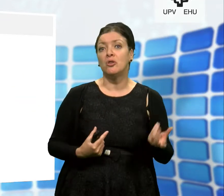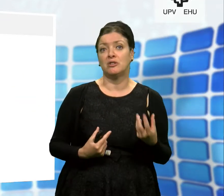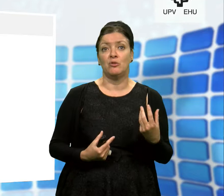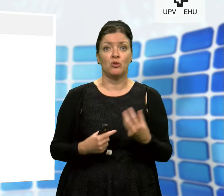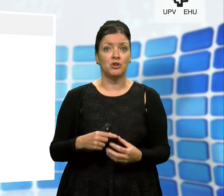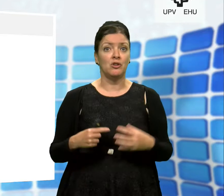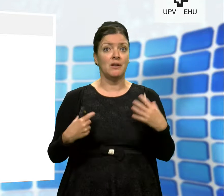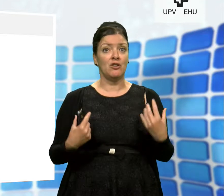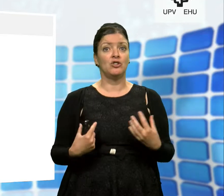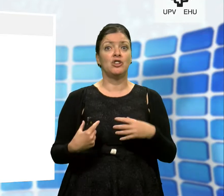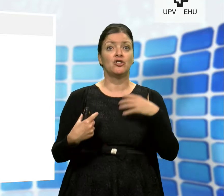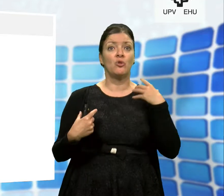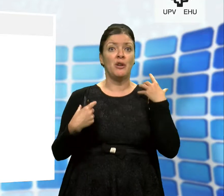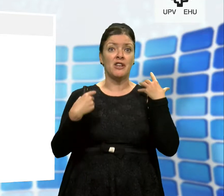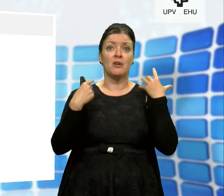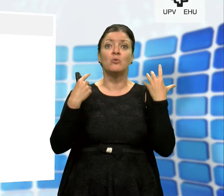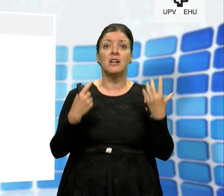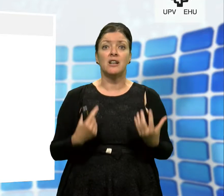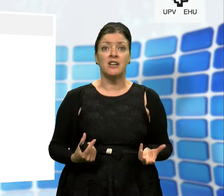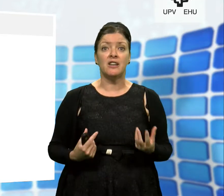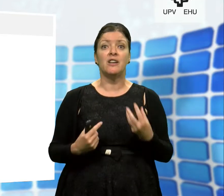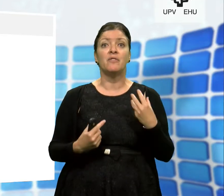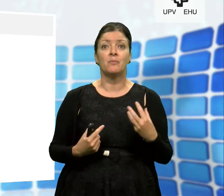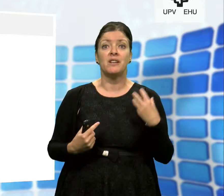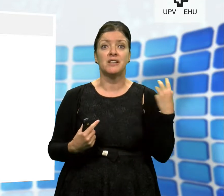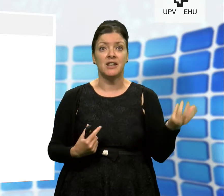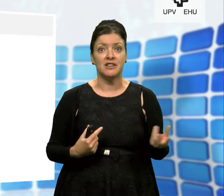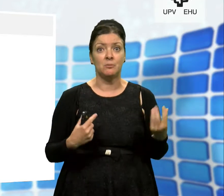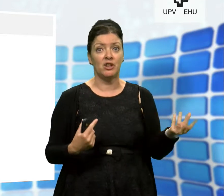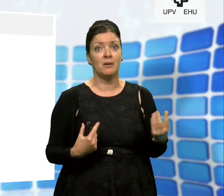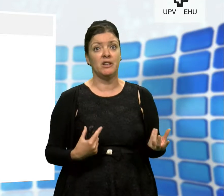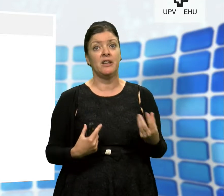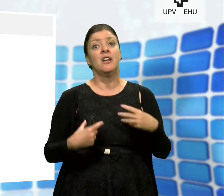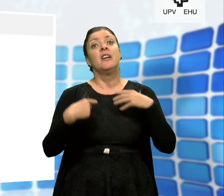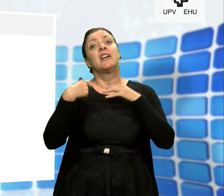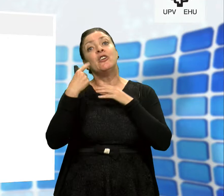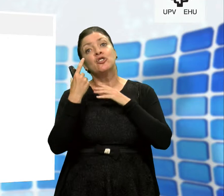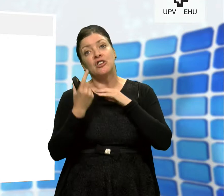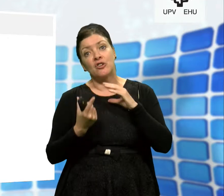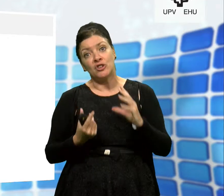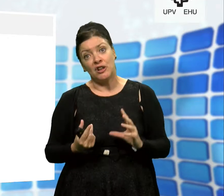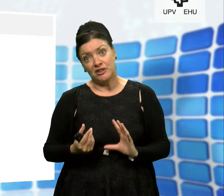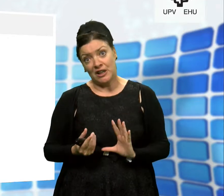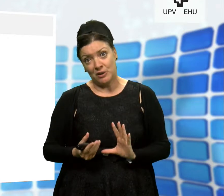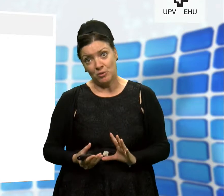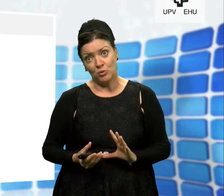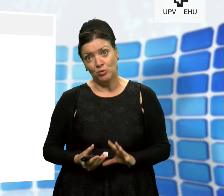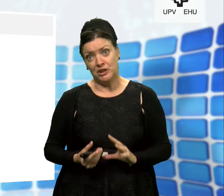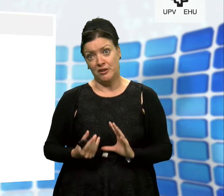hasta nuestro puesto de trabajo, se nos cuenta una realidad en forma de señales semióticamente que nosotros les atribuimos un